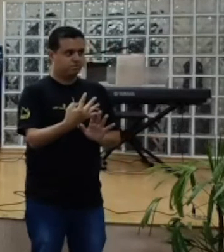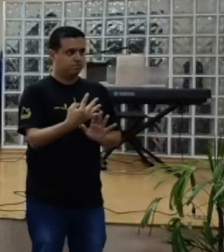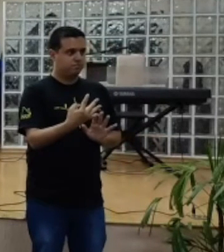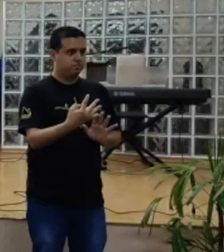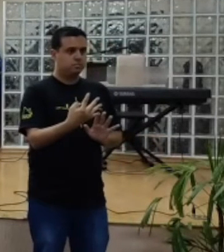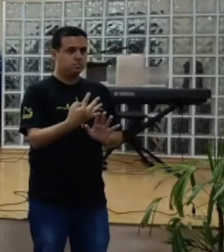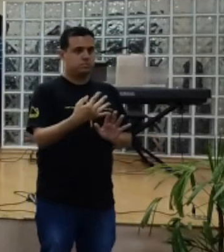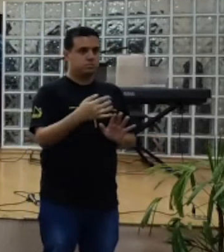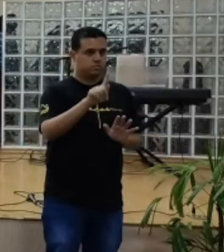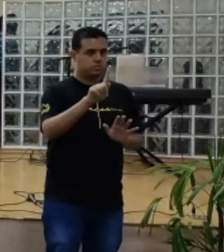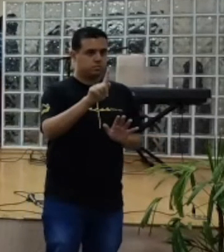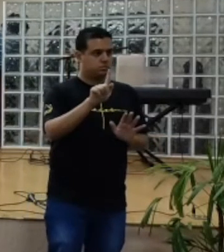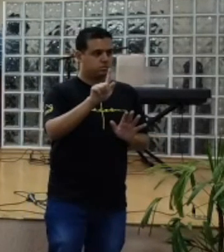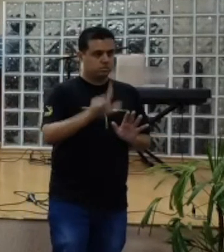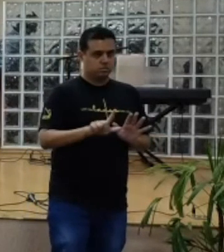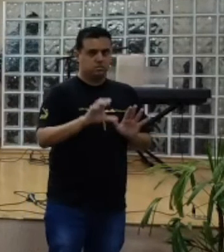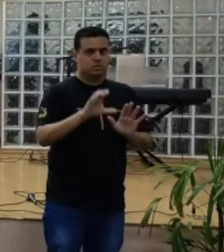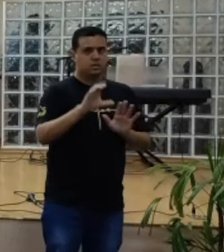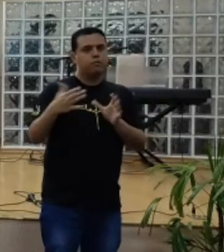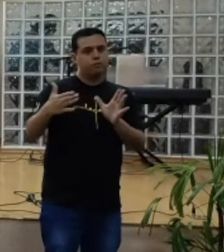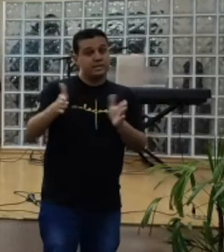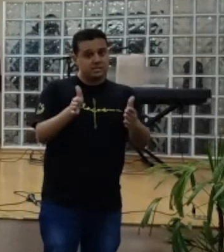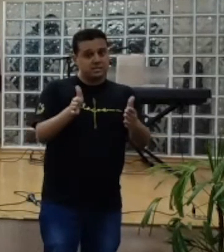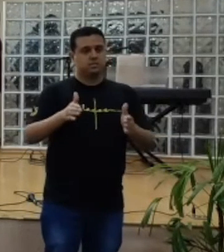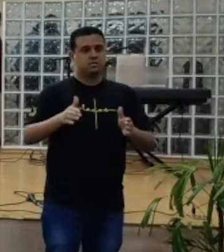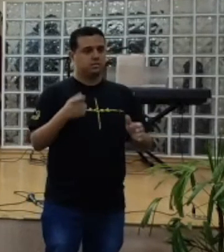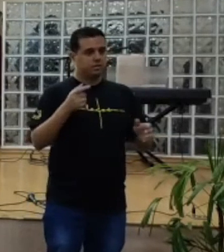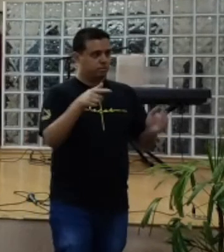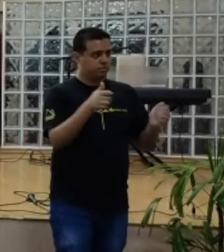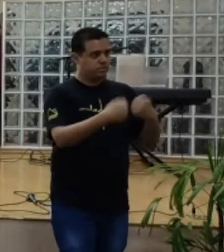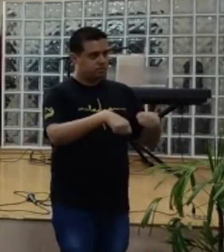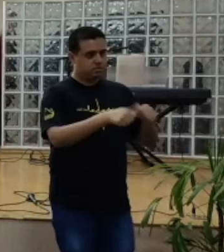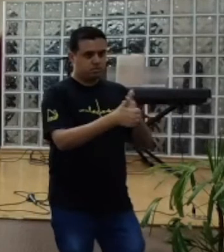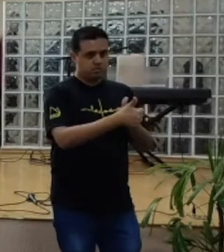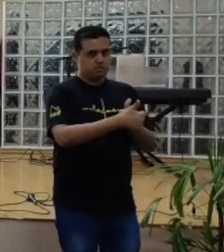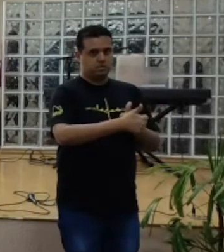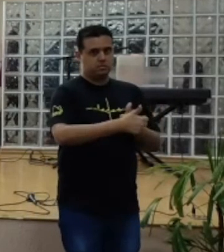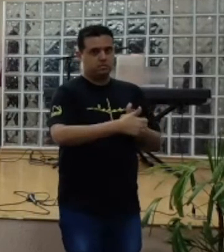Gálatas, capítulo 4, de 21 a 31.